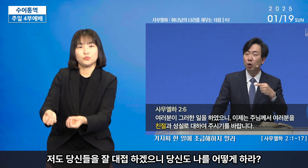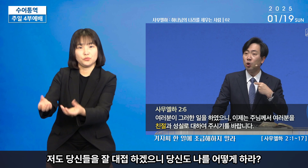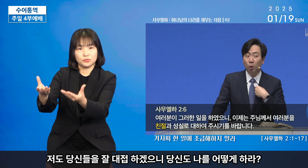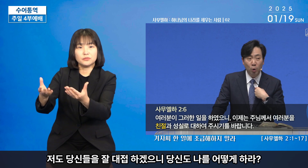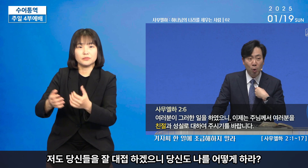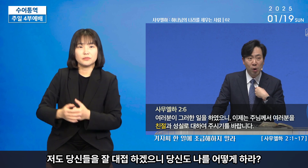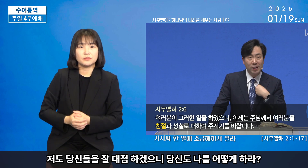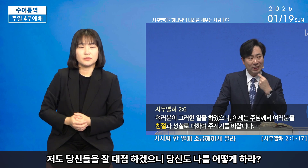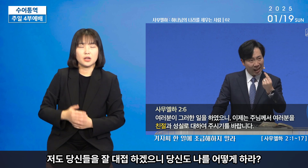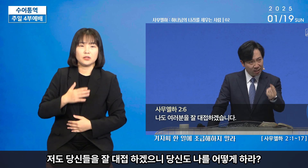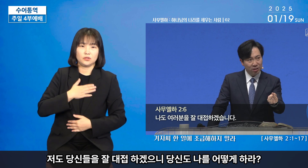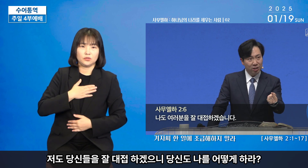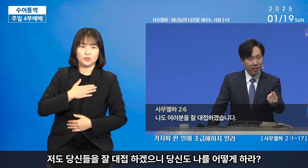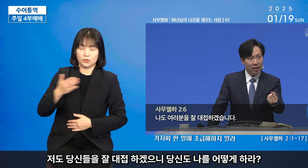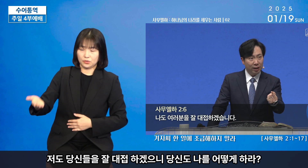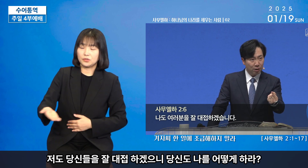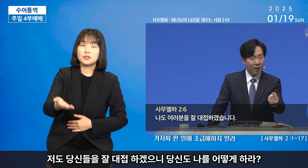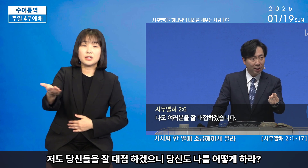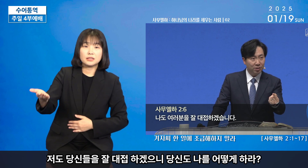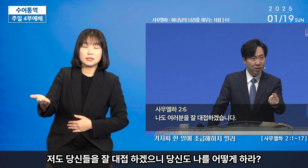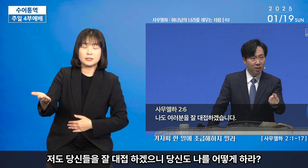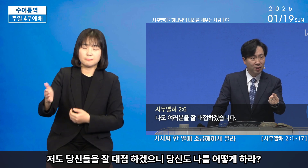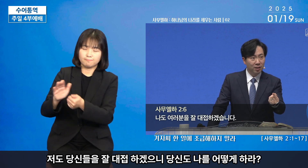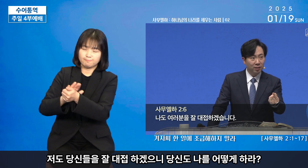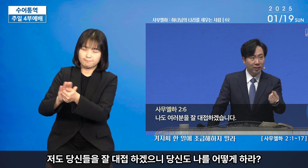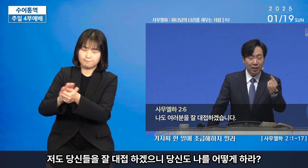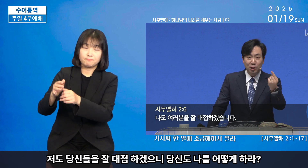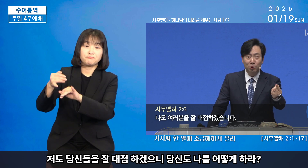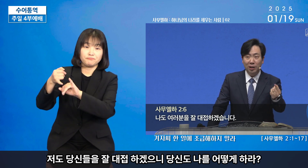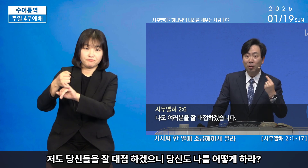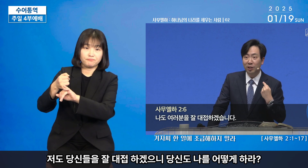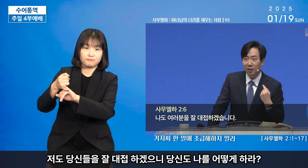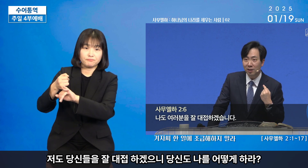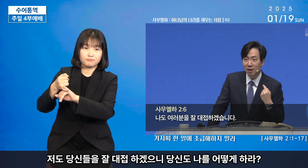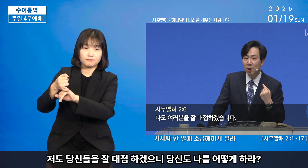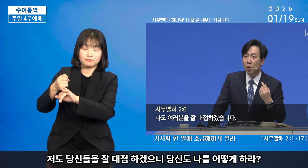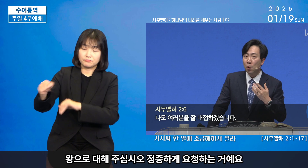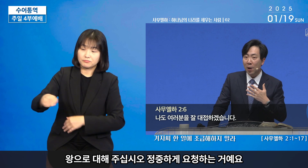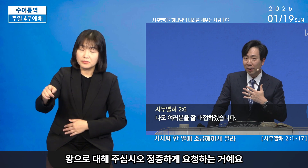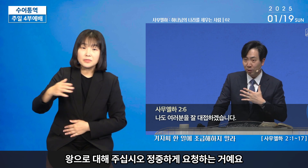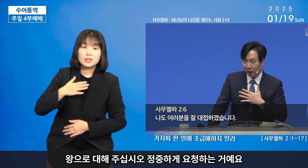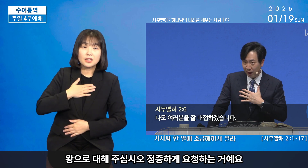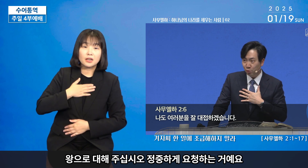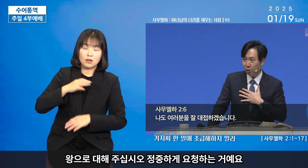축복하면서, 저도 당신들을 잘 대접하겠으니 당신도 나를 어떻게 하라? 왕으로 대해 주십시오.